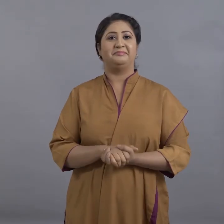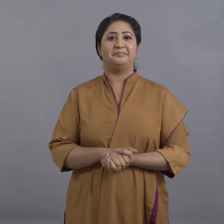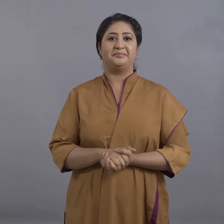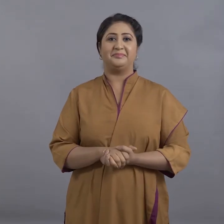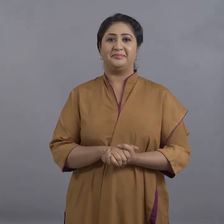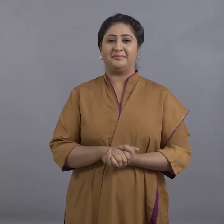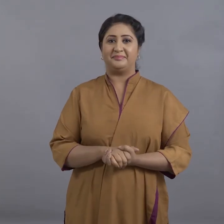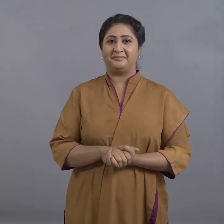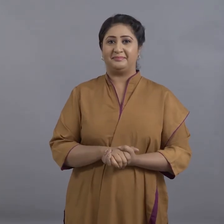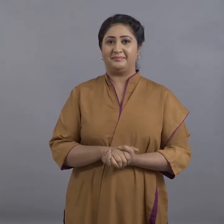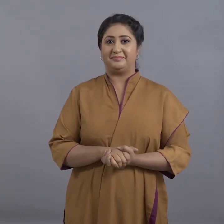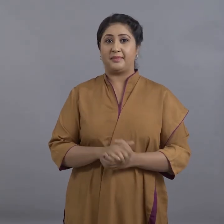साल,